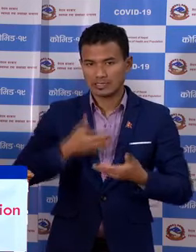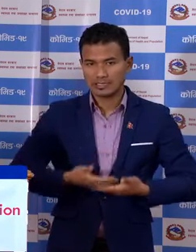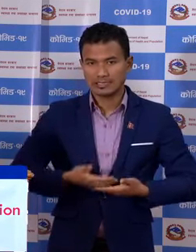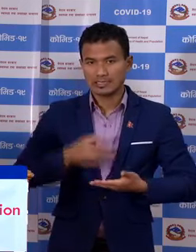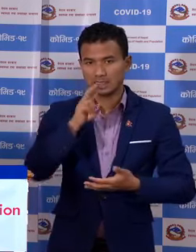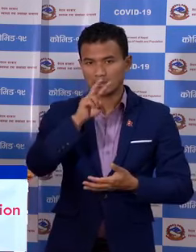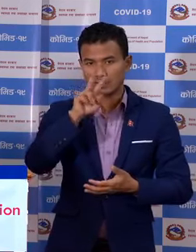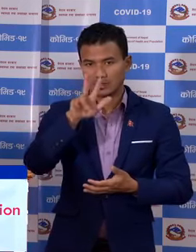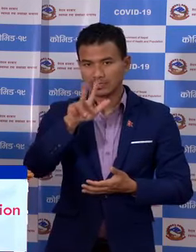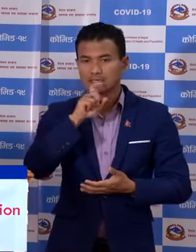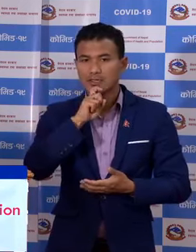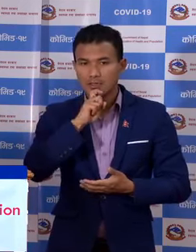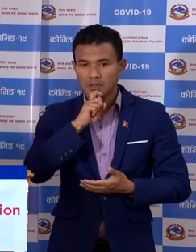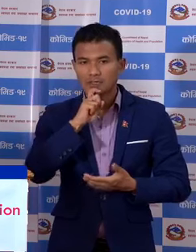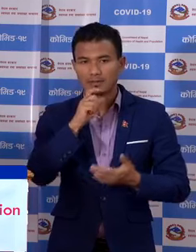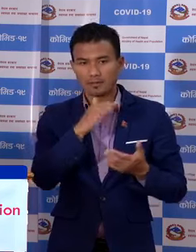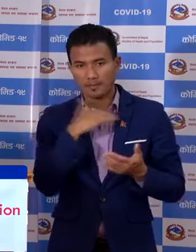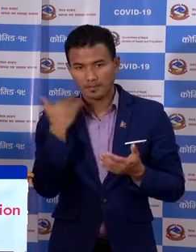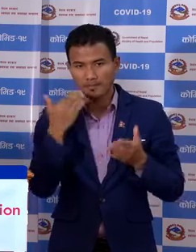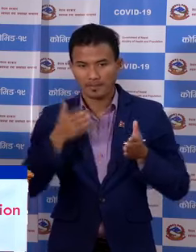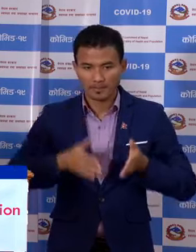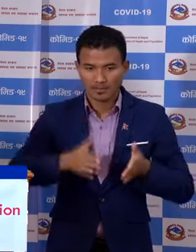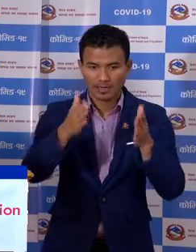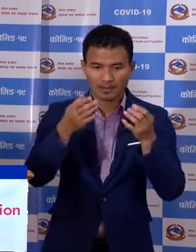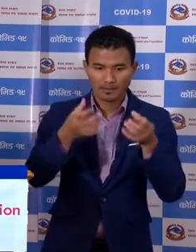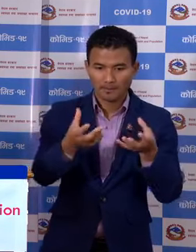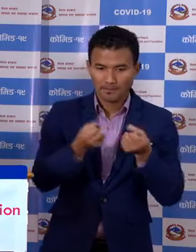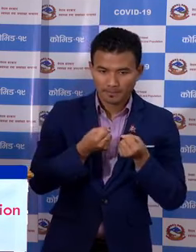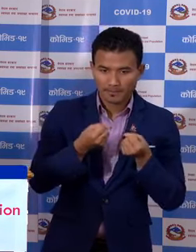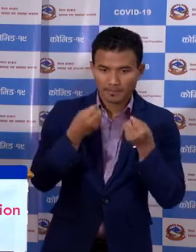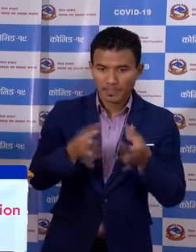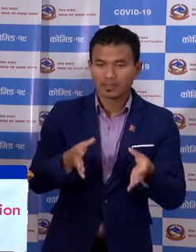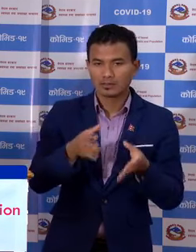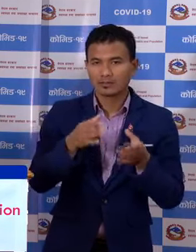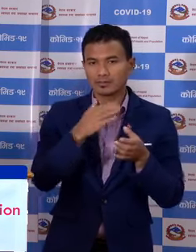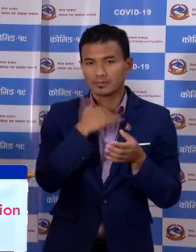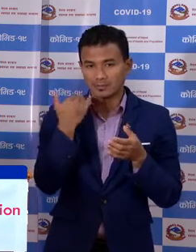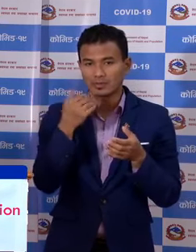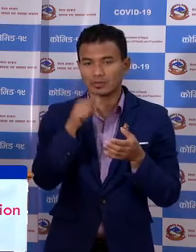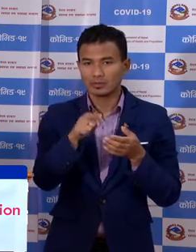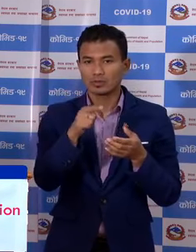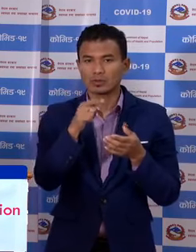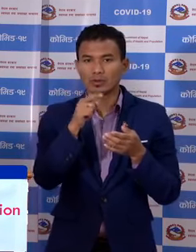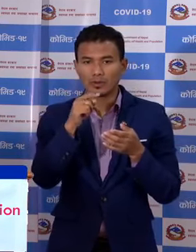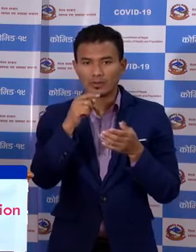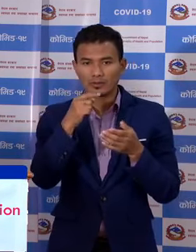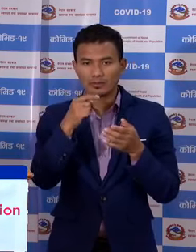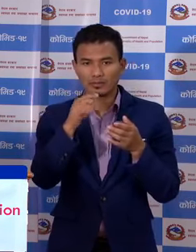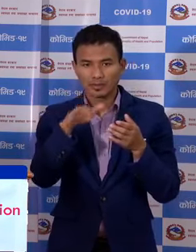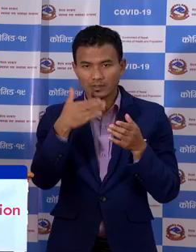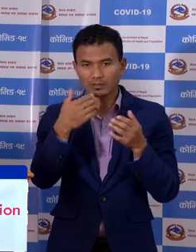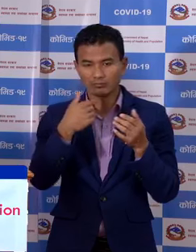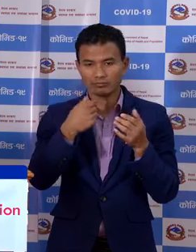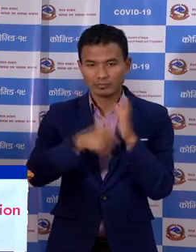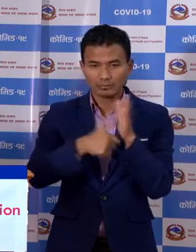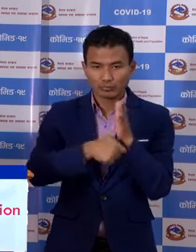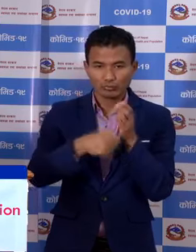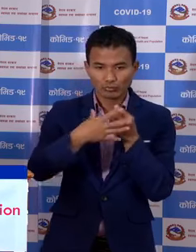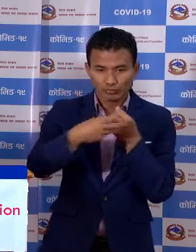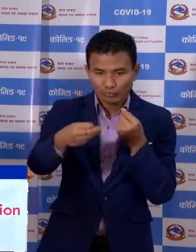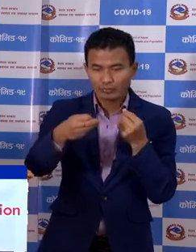28 गते बेवारी से लास फेला परेको थियो। मृत शरीरको पोस्टमार्टमका लागि